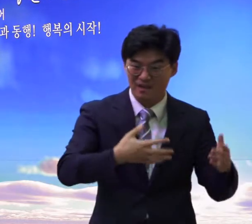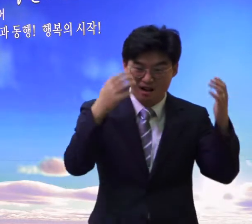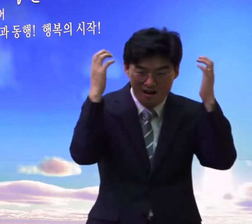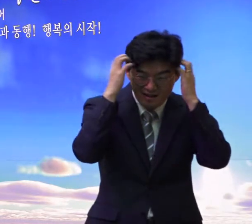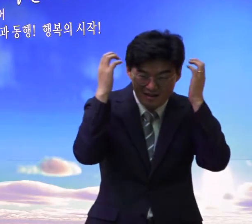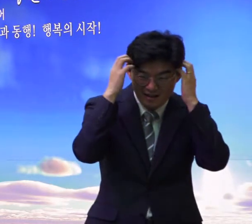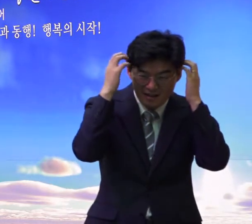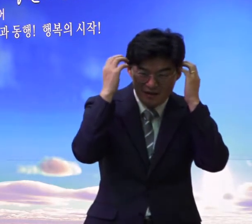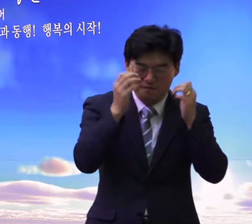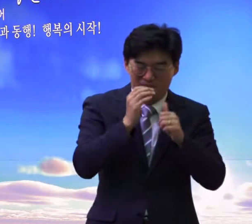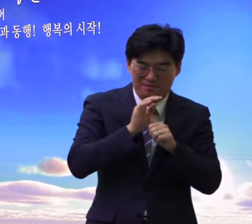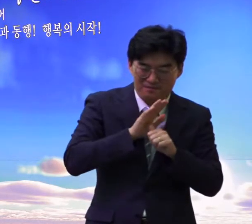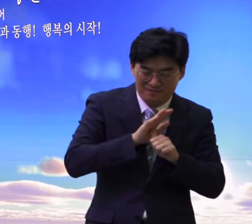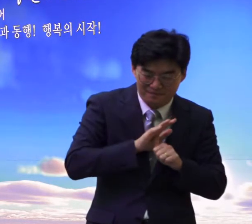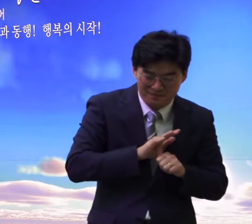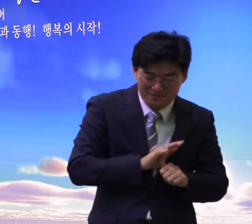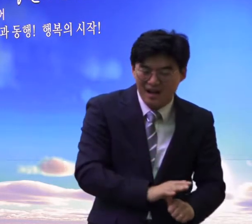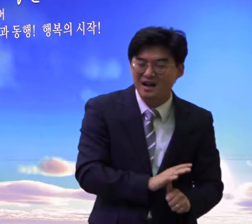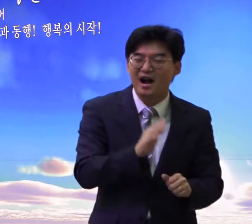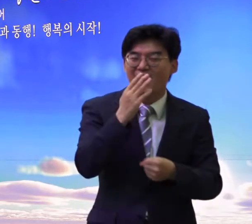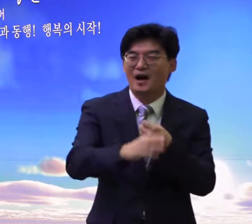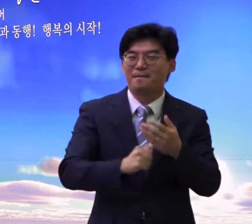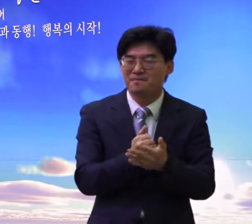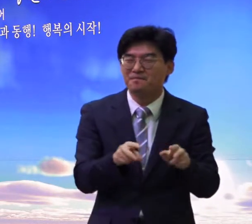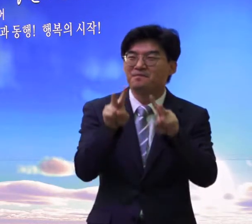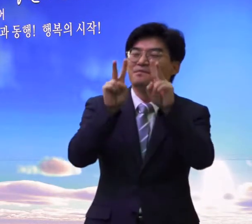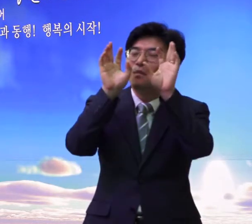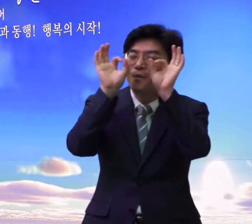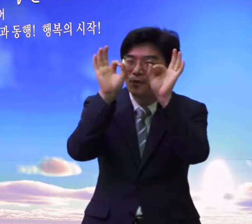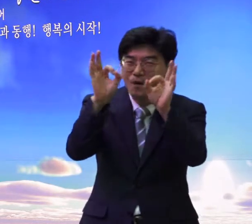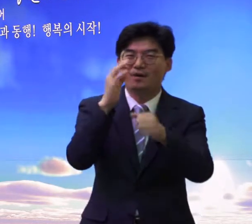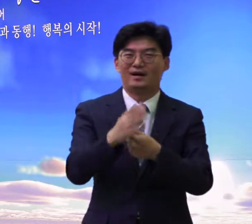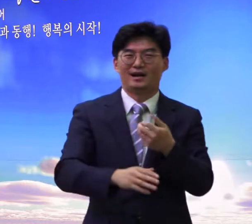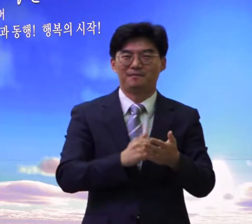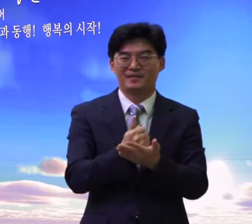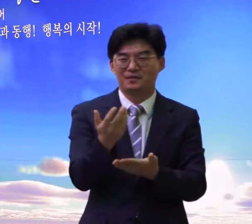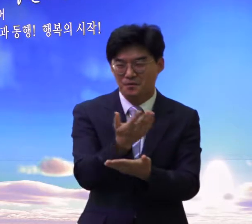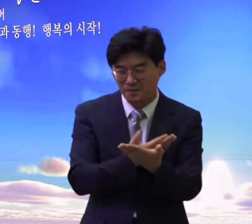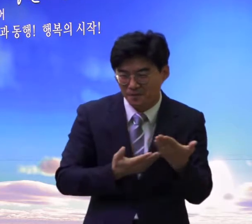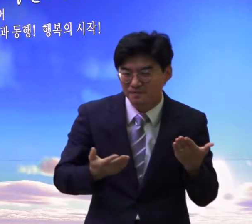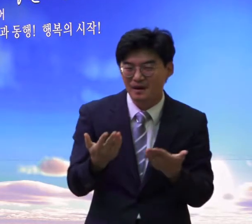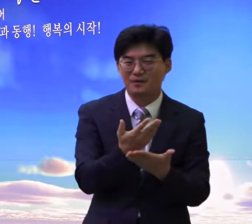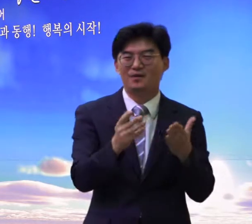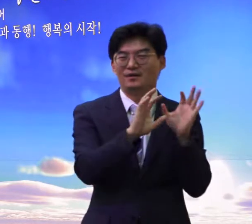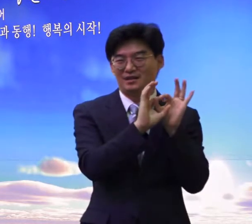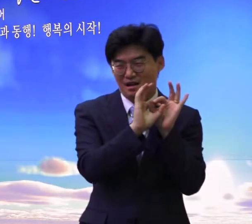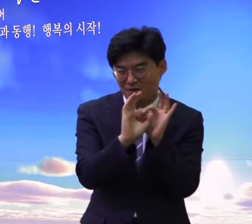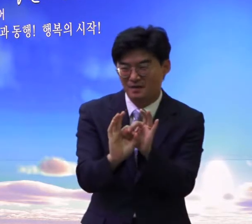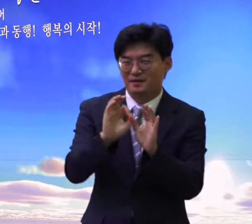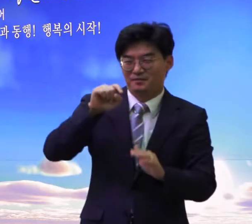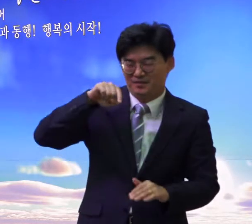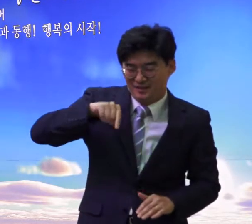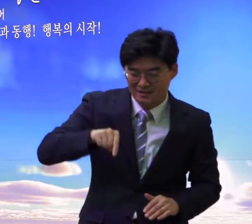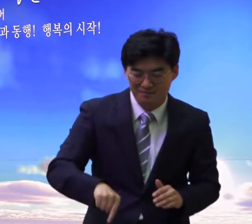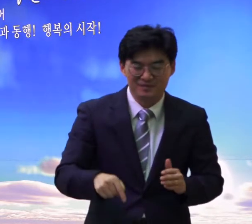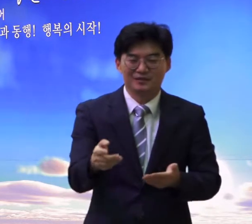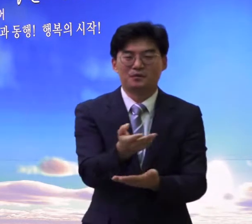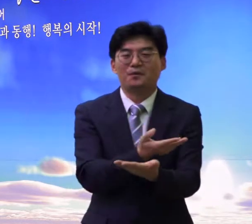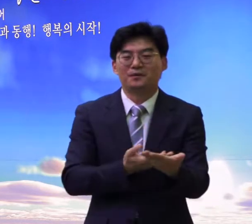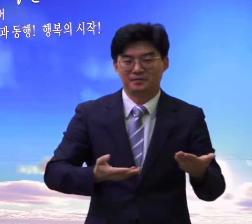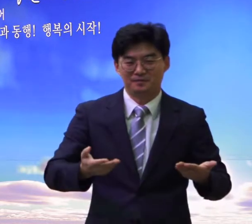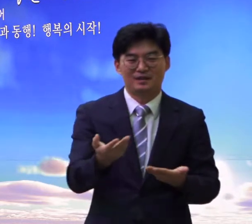그 속에서 하나님 앞에서 하나님을 바라보고 하나님과 지속적인 한결같은 깊은 교제를 나누었고 그